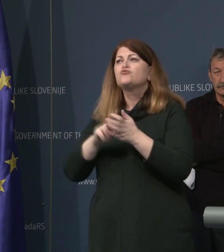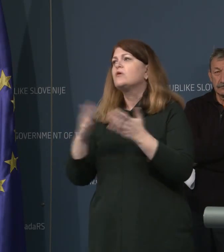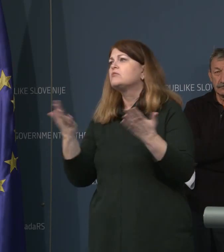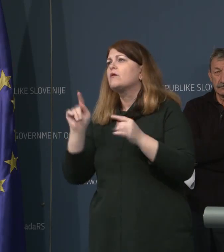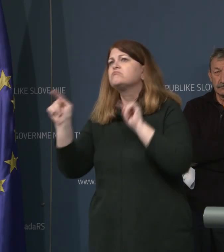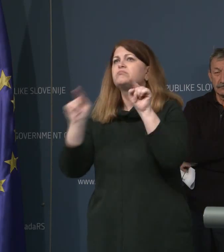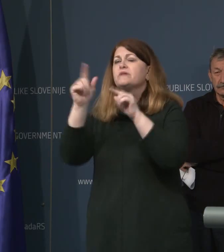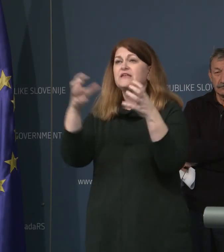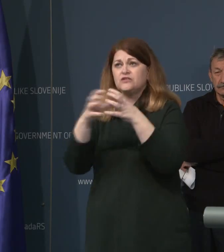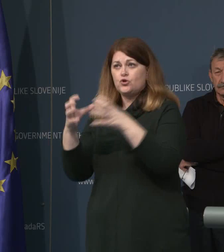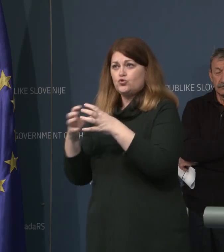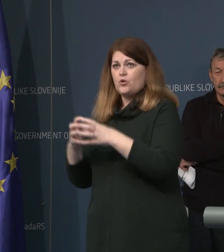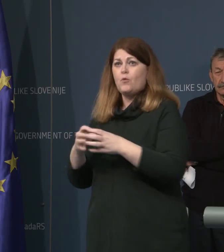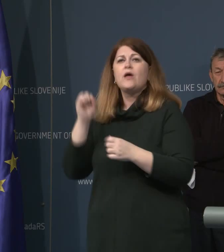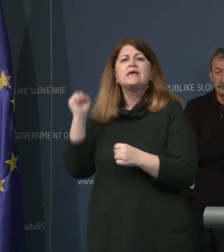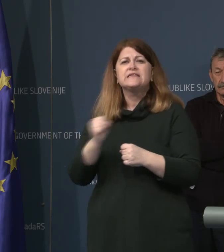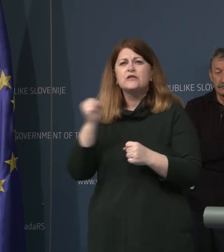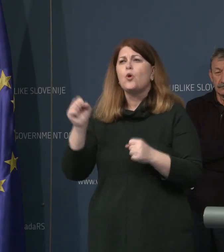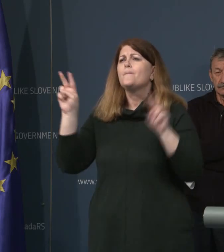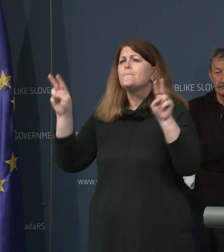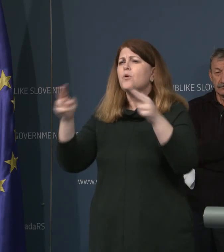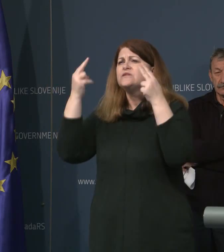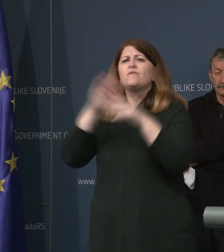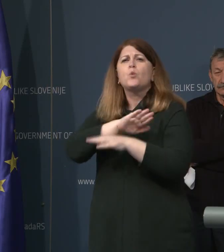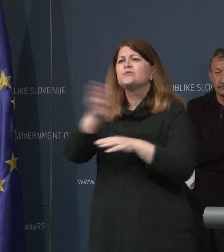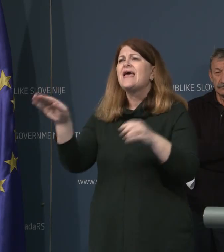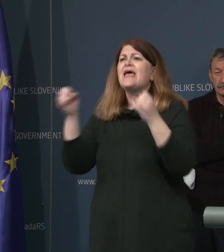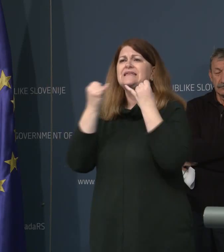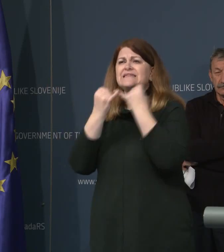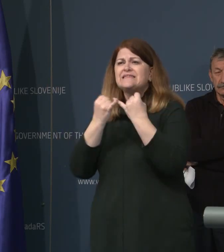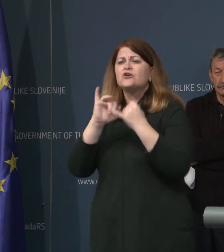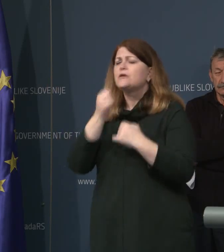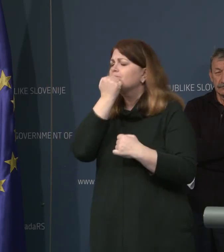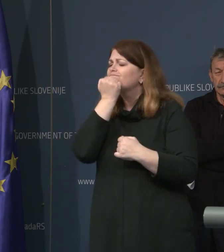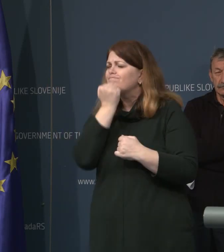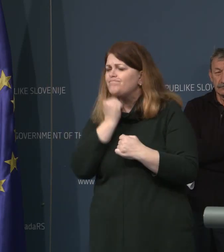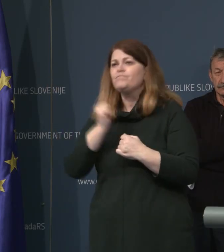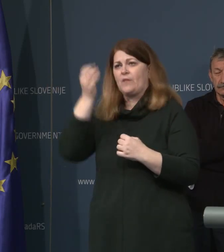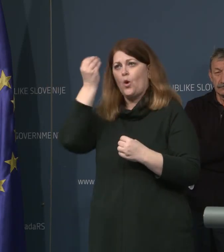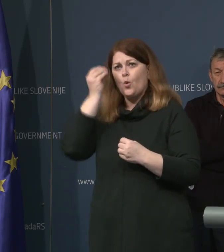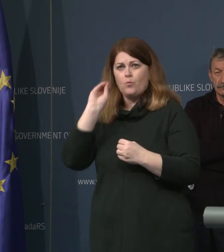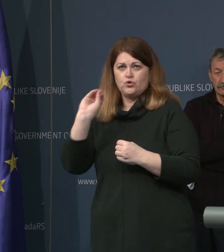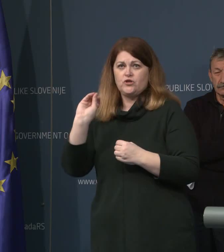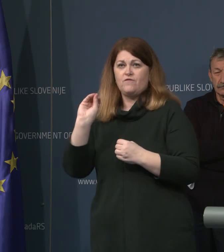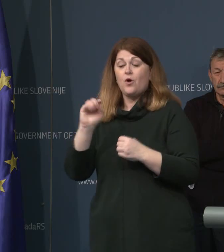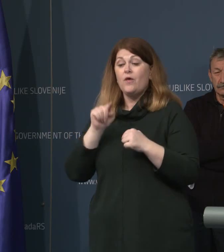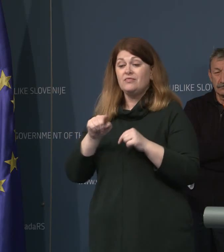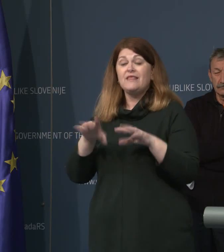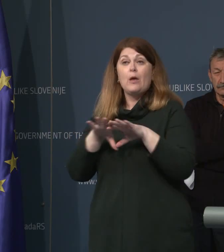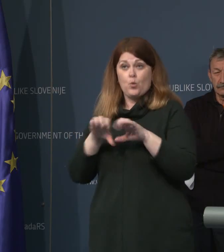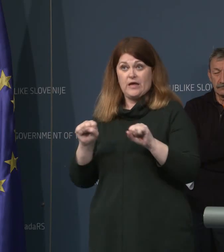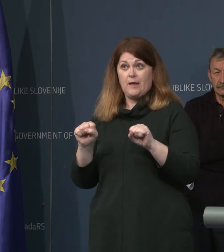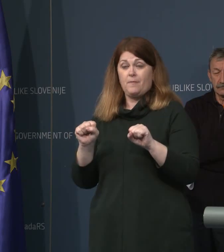nekje združujejo. Zato pozivamo vse starše, da dosledno upoštevajo te